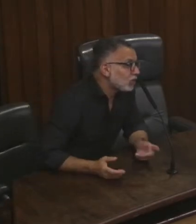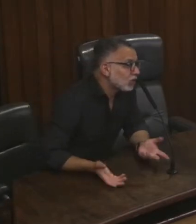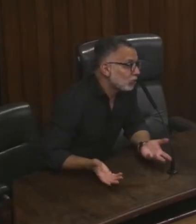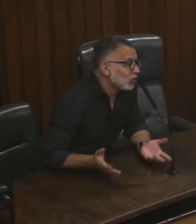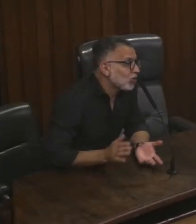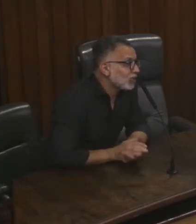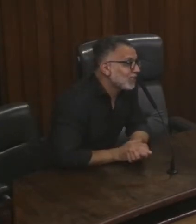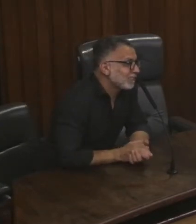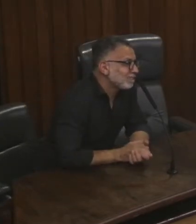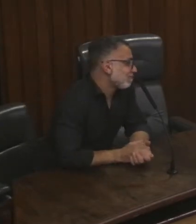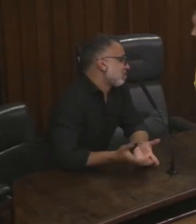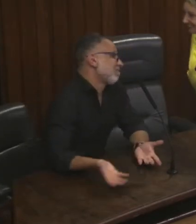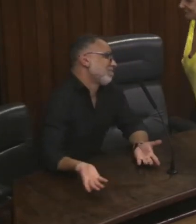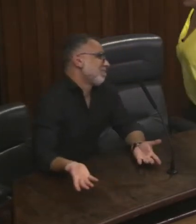boa sorte.